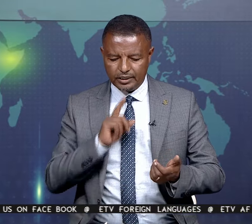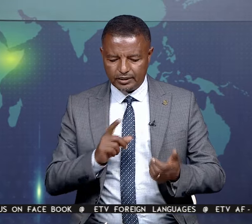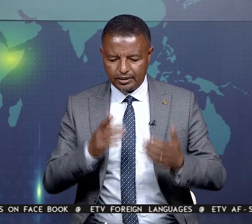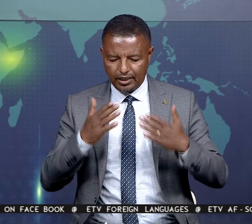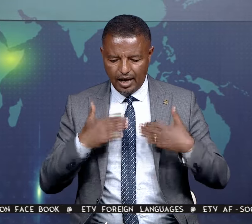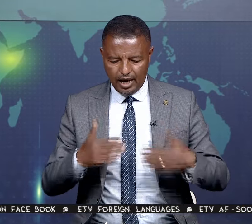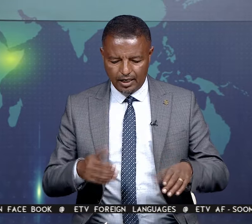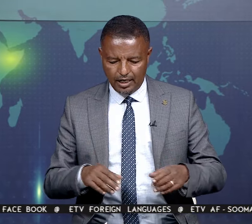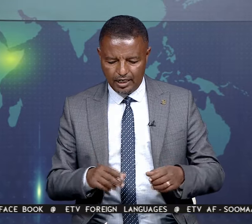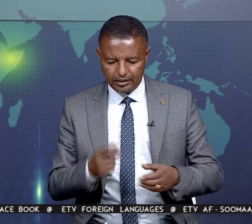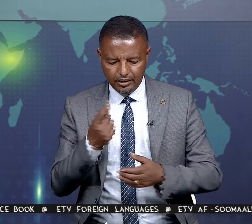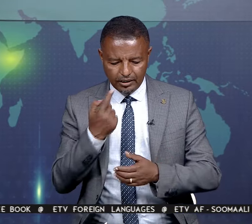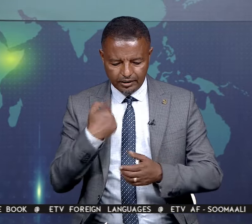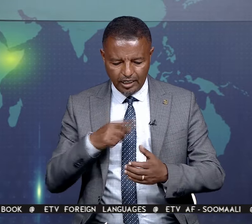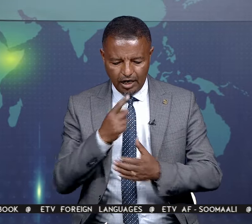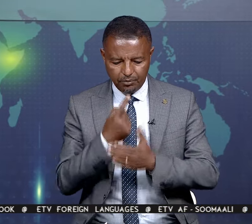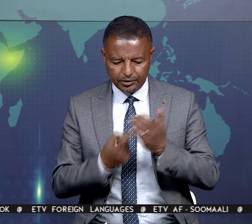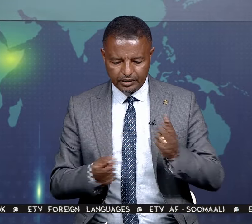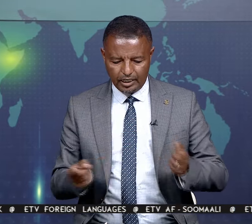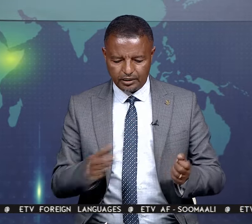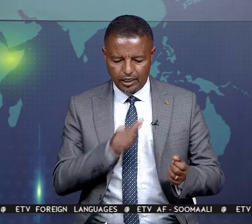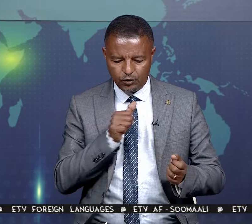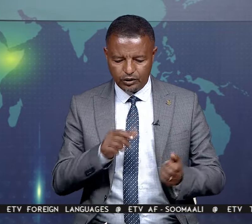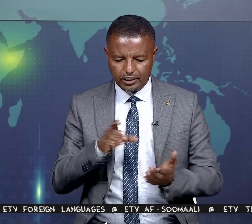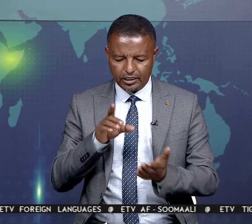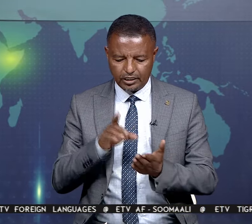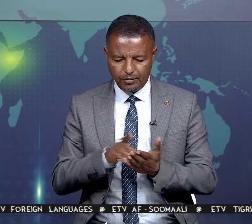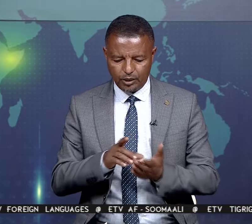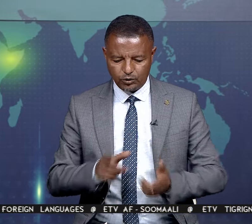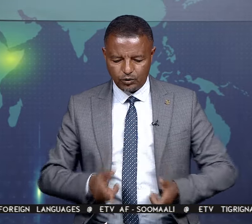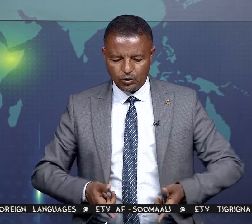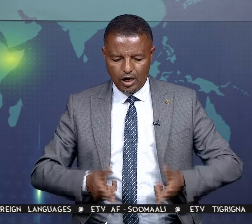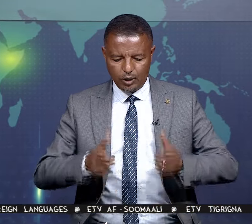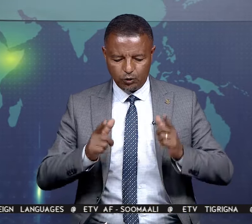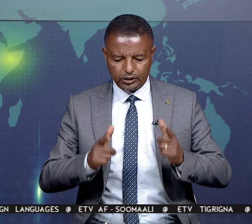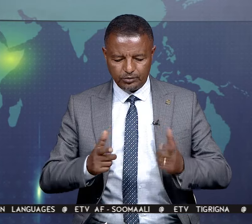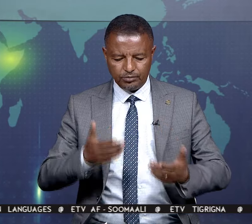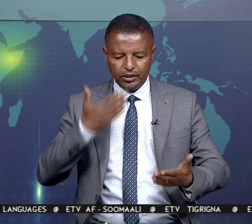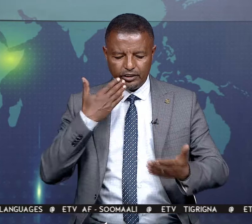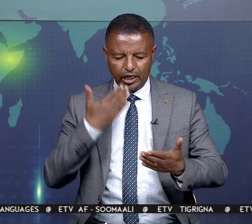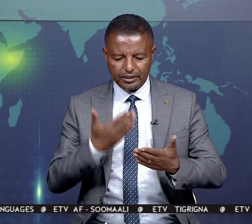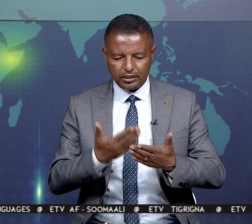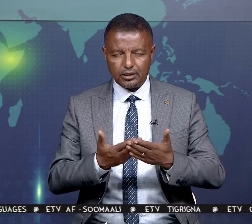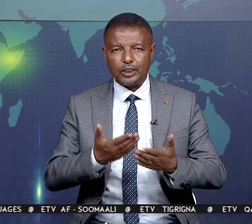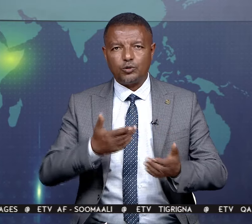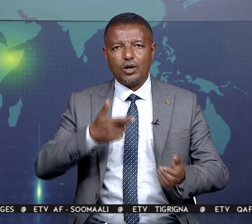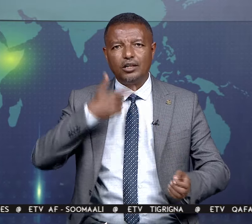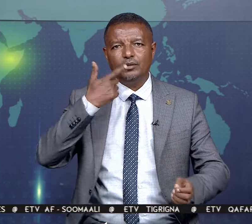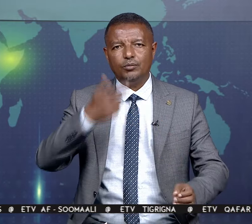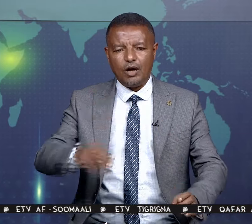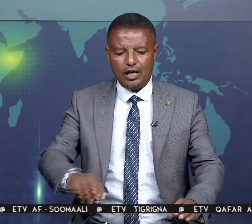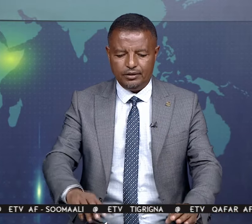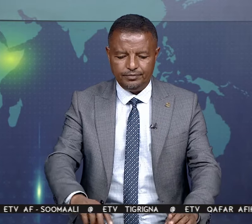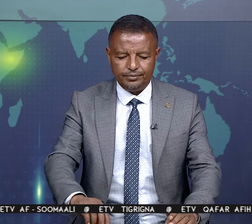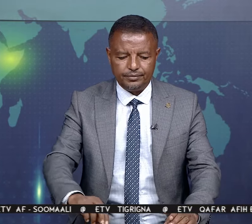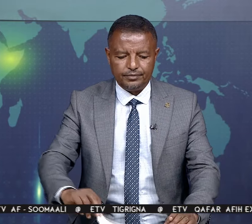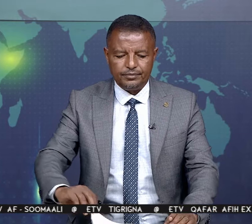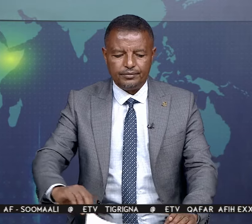የጸጥታ አካላት እኛ ብቻ ሳንሆን የከተማችሁ ነዋሪዎችም ያመሰግናችኋል ብለዋል።